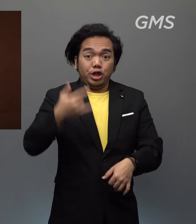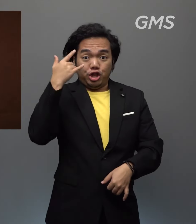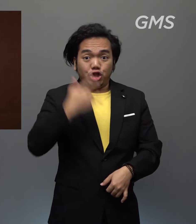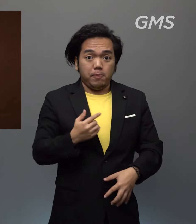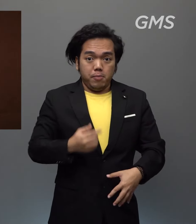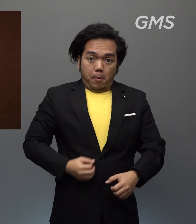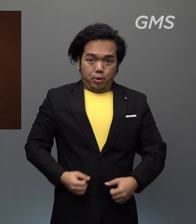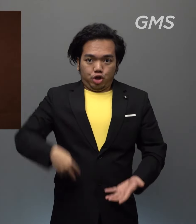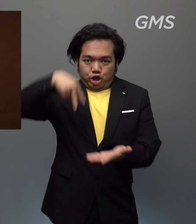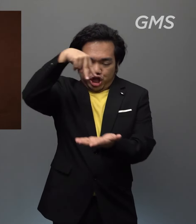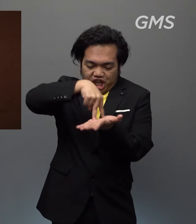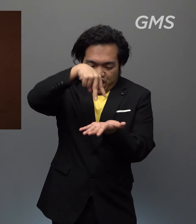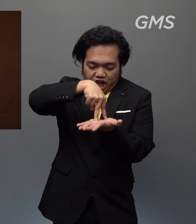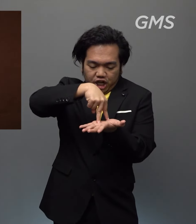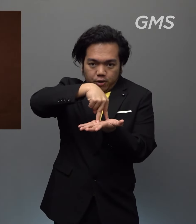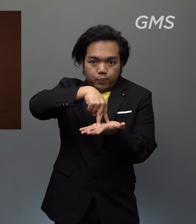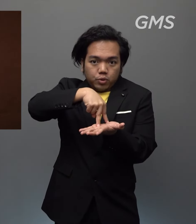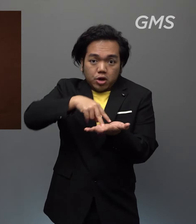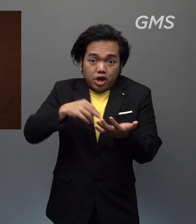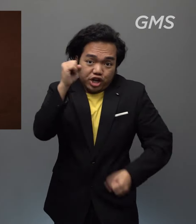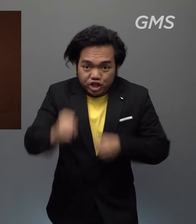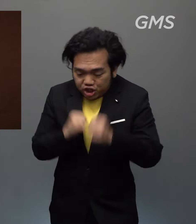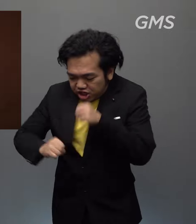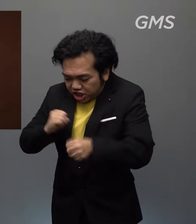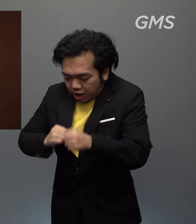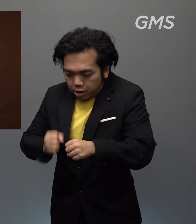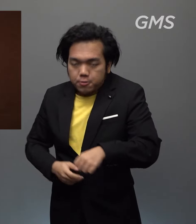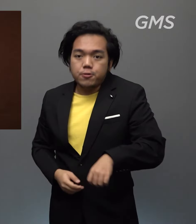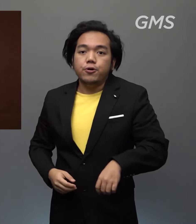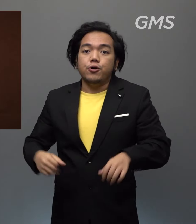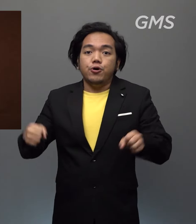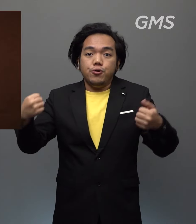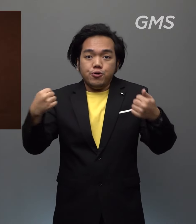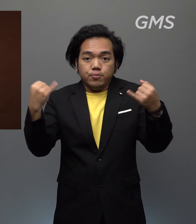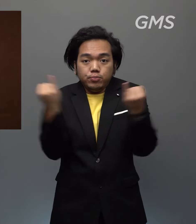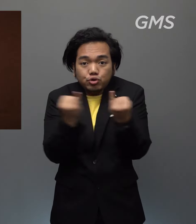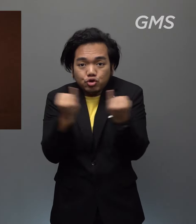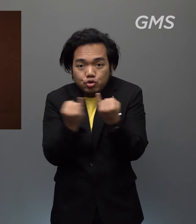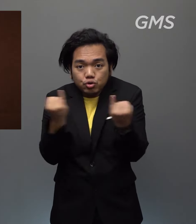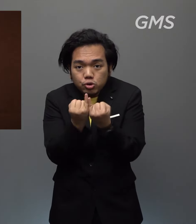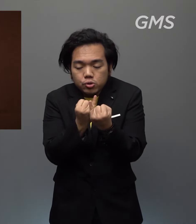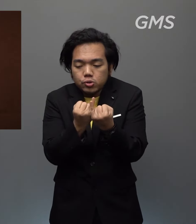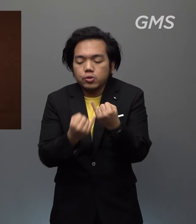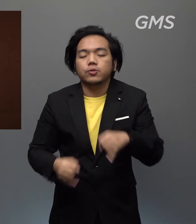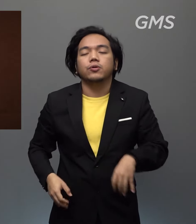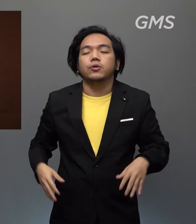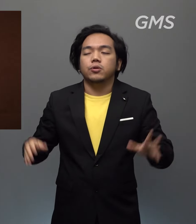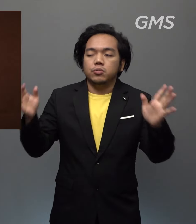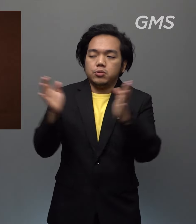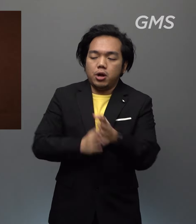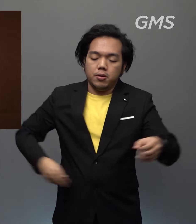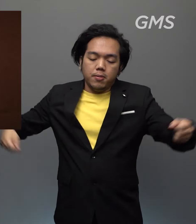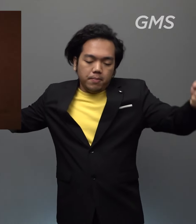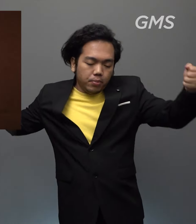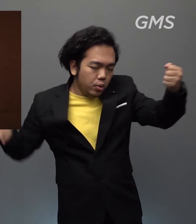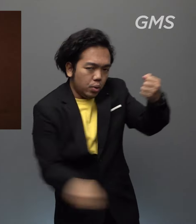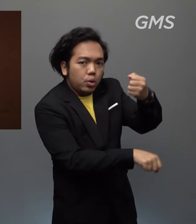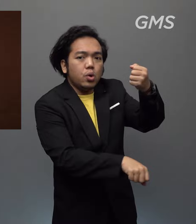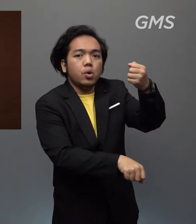mengejar musuhnya dengan saya bayangi dengan semua senjata yang mereka miliki, mereka lari dan mengejar dan menumpas dan